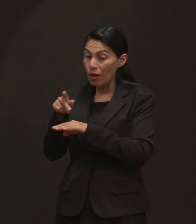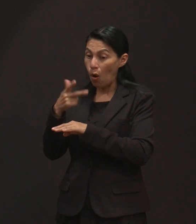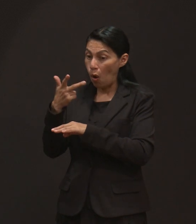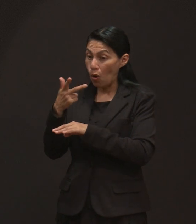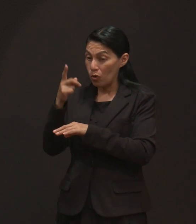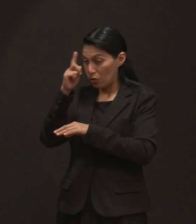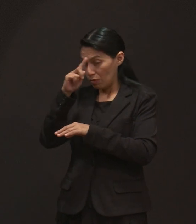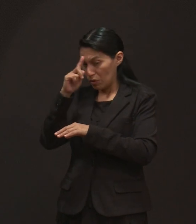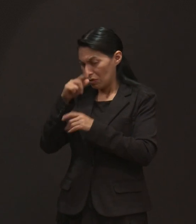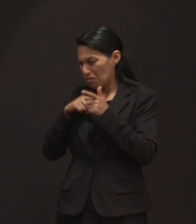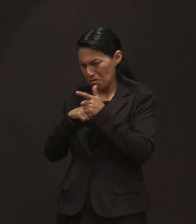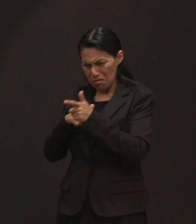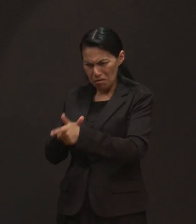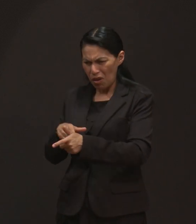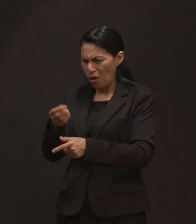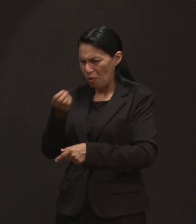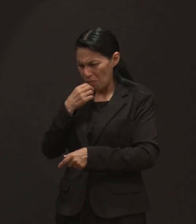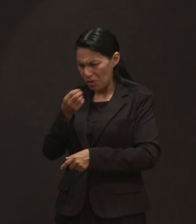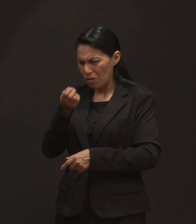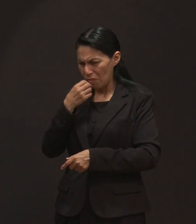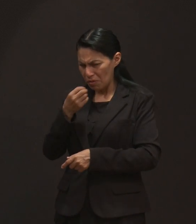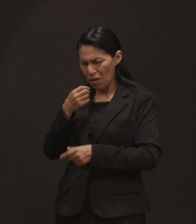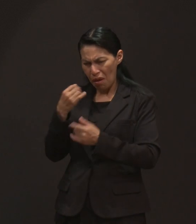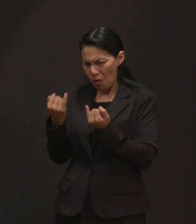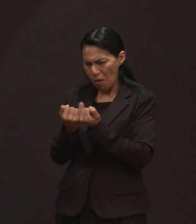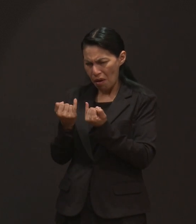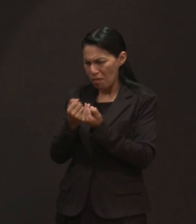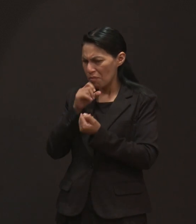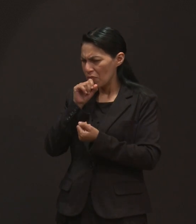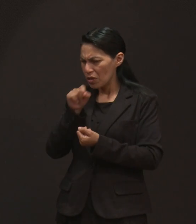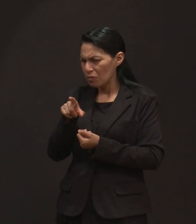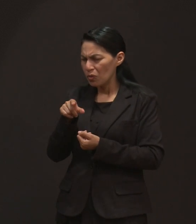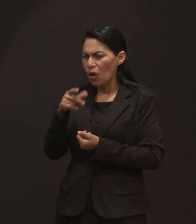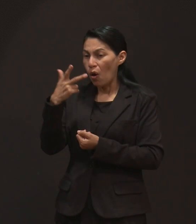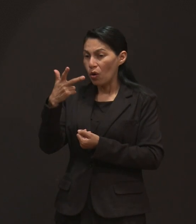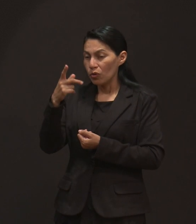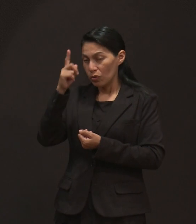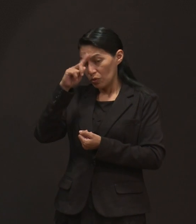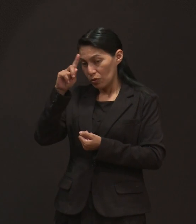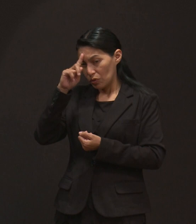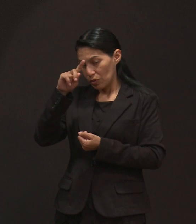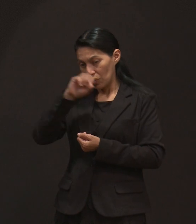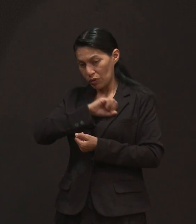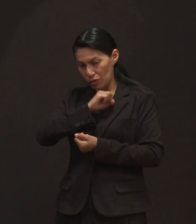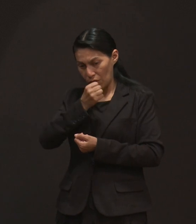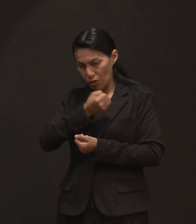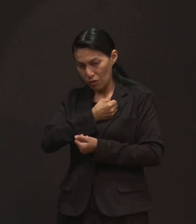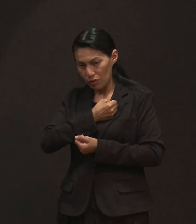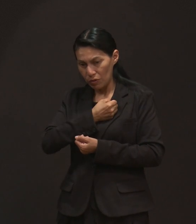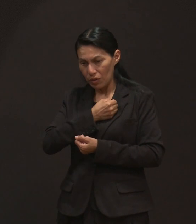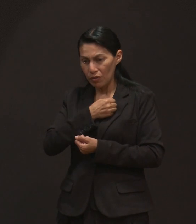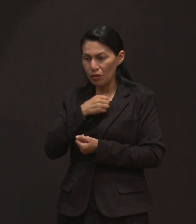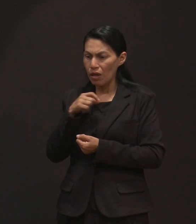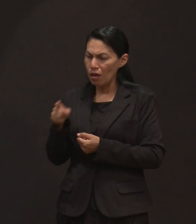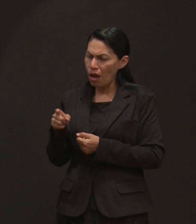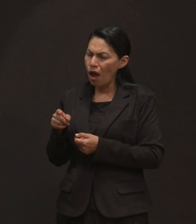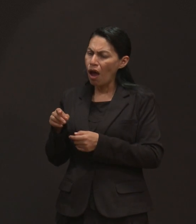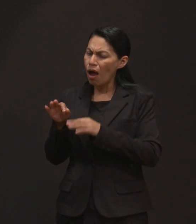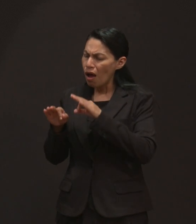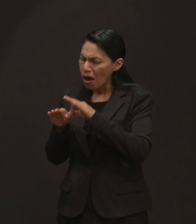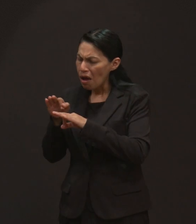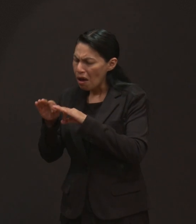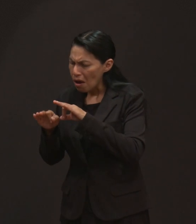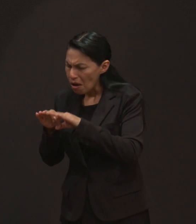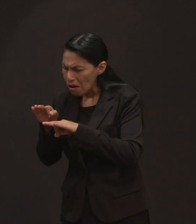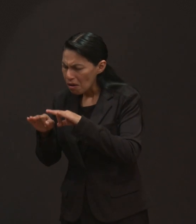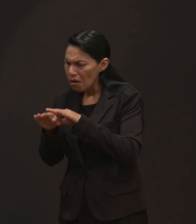su estilo de vida, o sea, continuó siguiendo un estilo saludable de vivir. Sí.